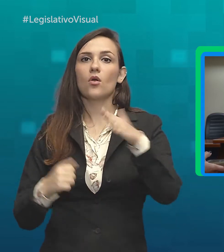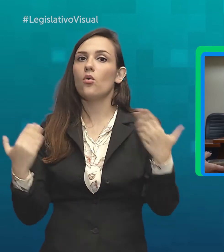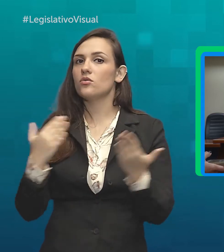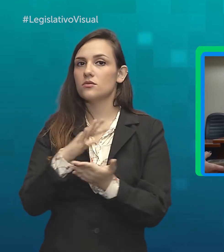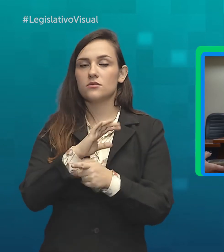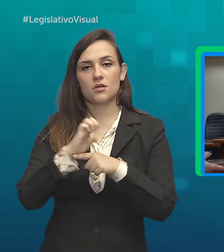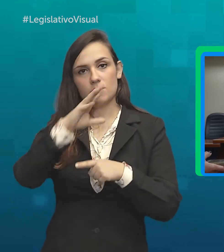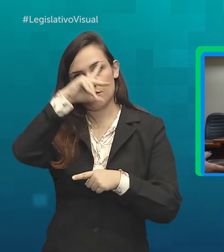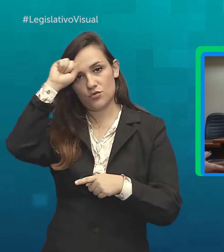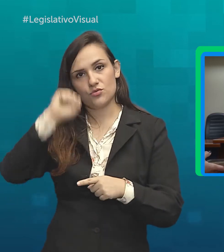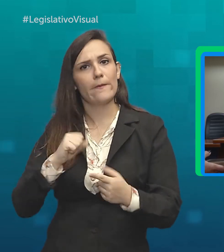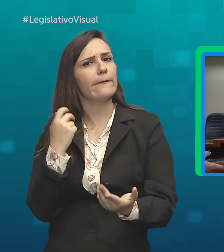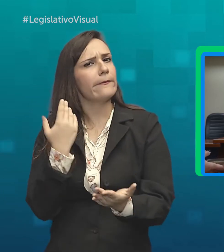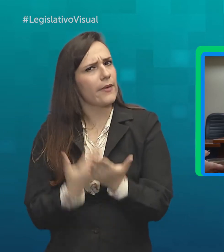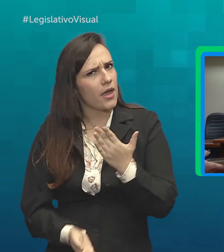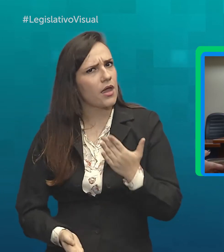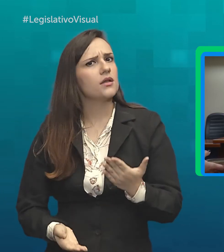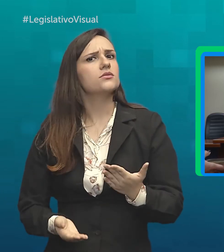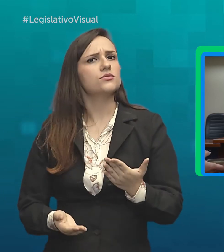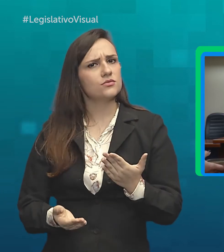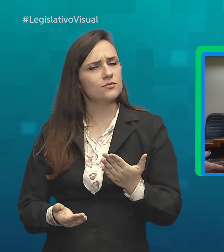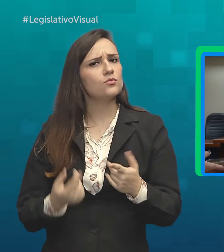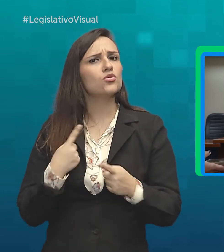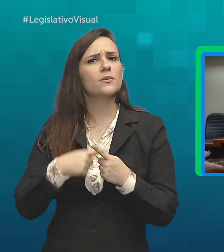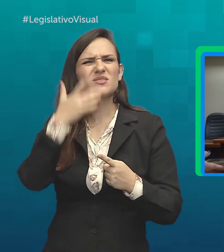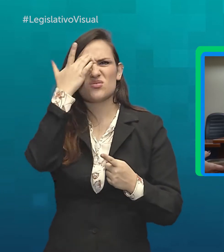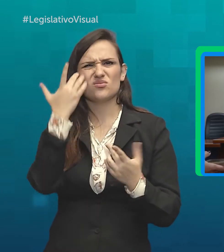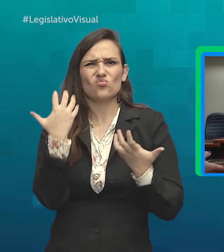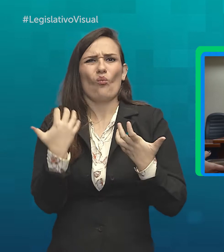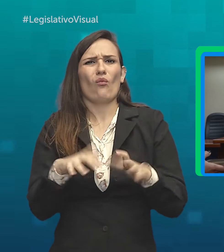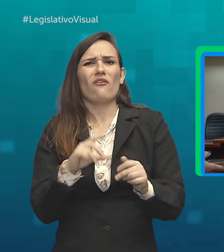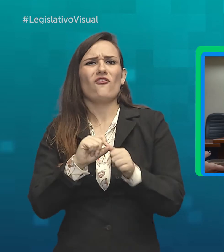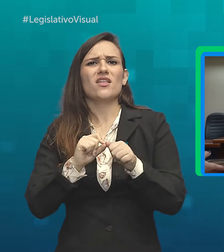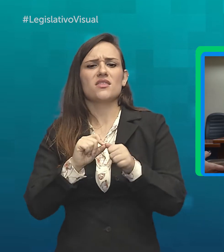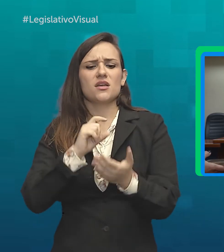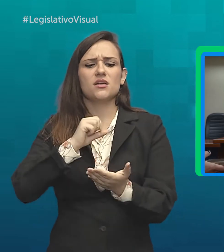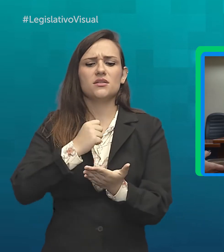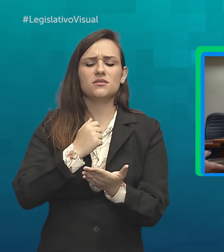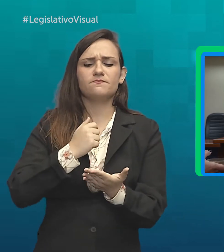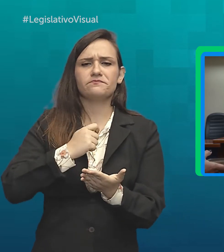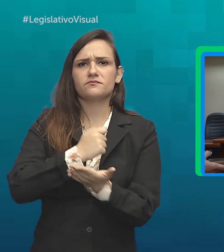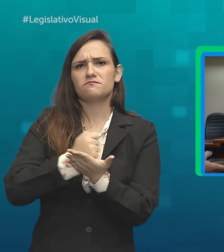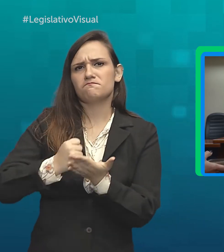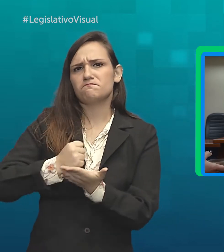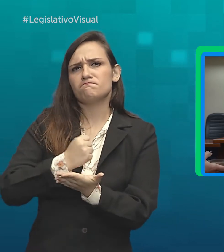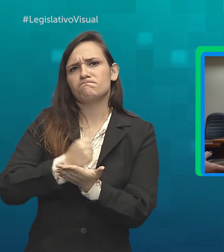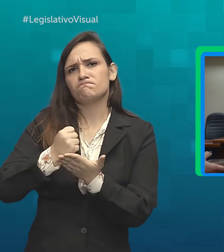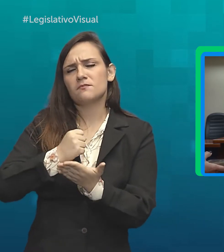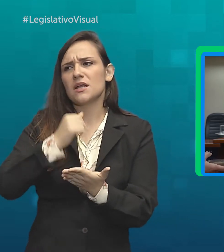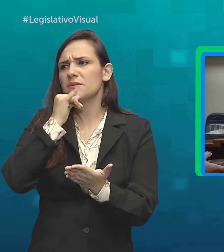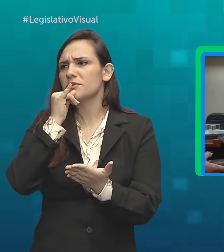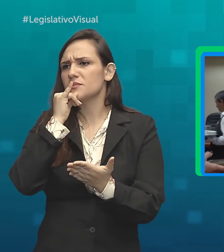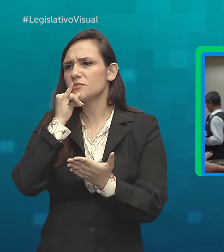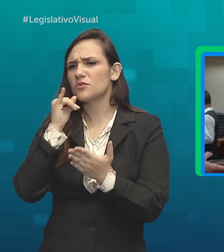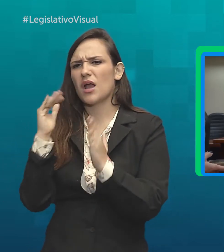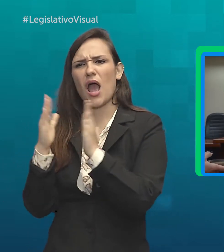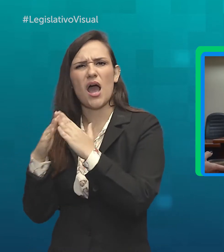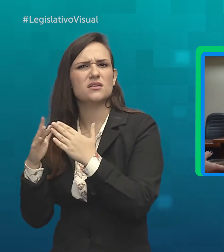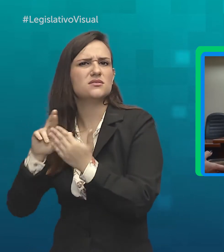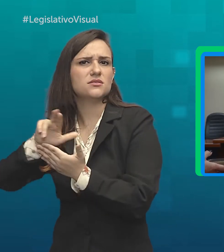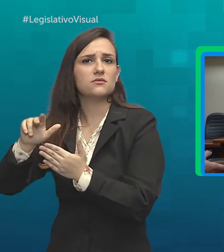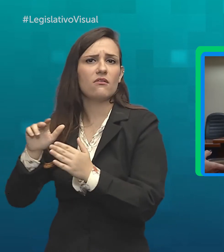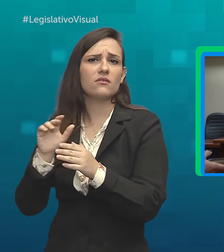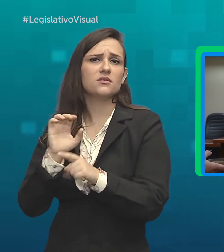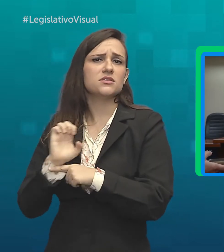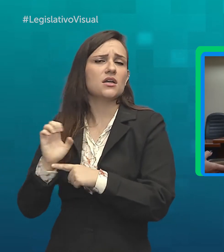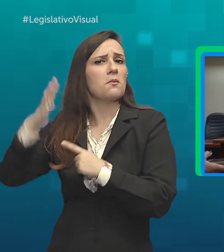Mato Grosso do Sul perde muitos recursos por causa desse projeto, porque as pessoas acabam fazendo escrituras de imóveis e